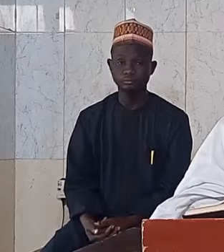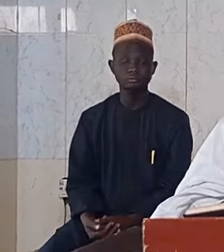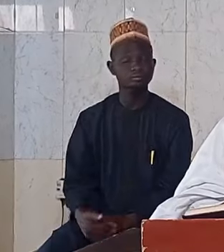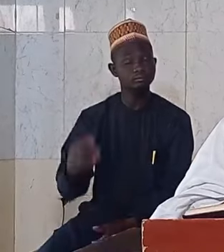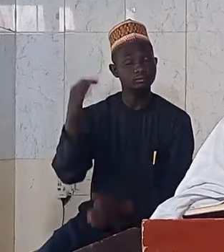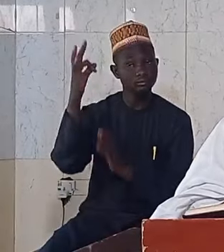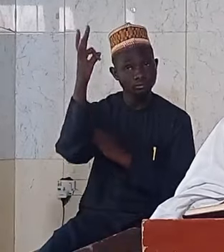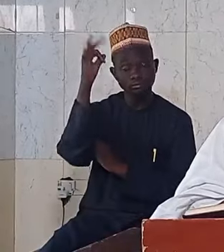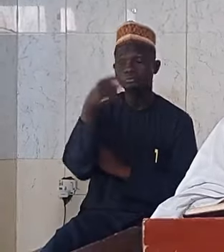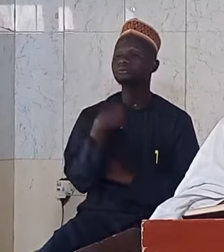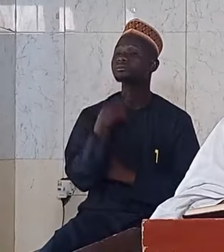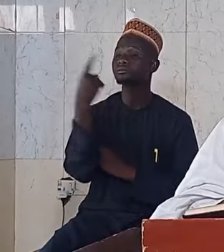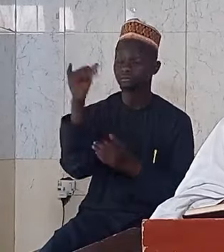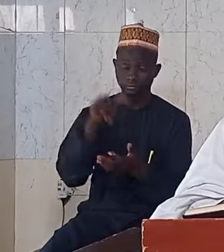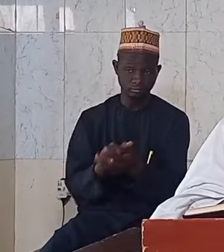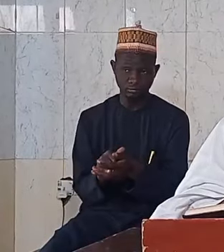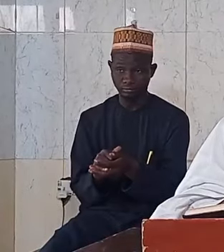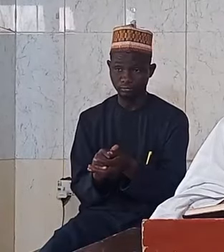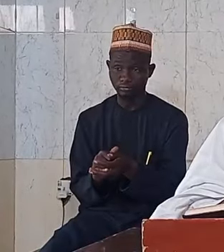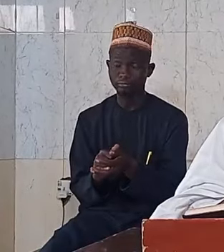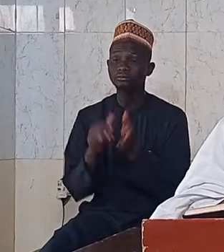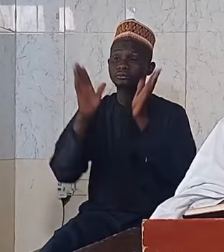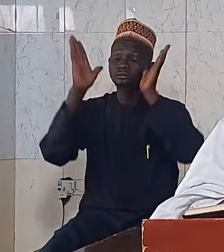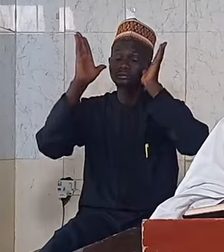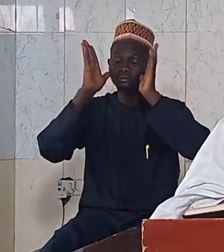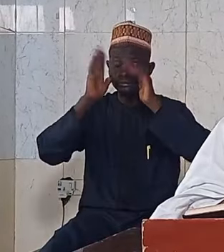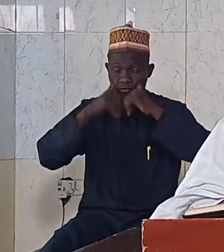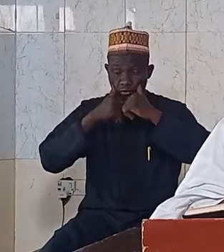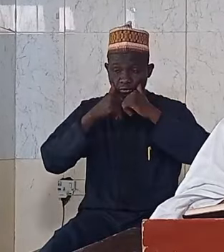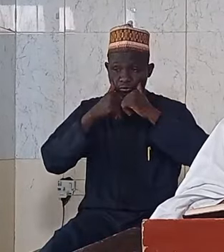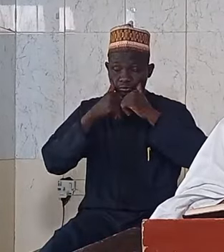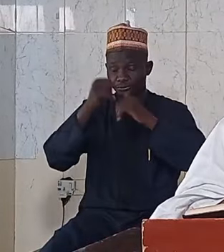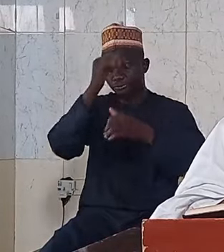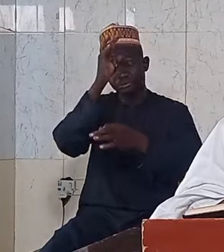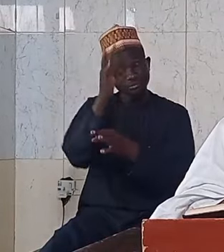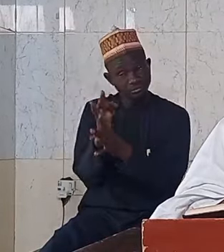Allah madauki yace alladhina amanu su dai masu imani